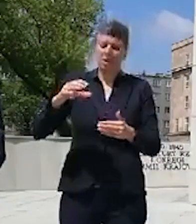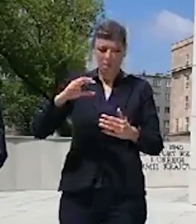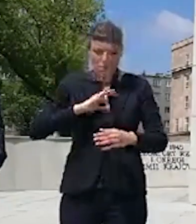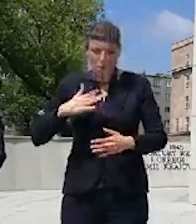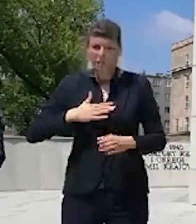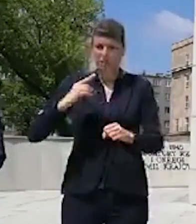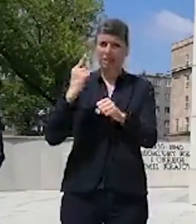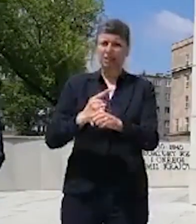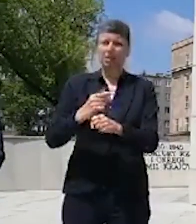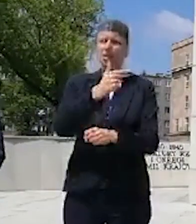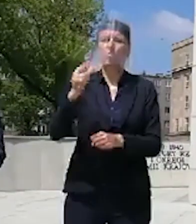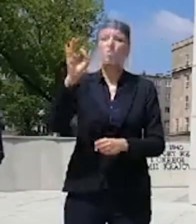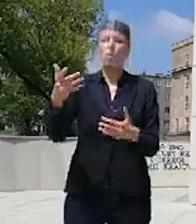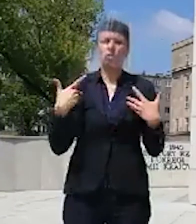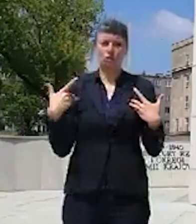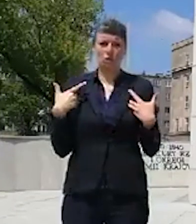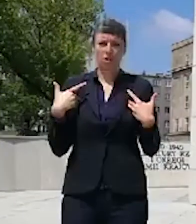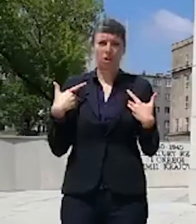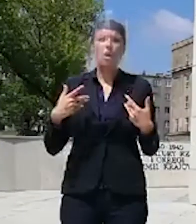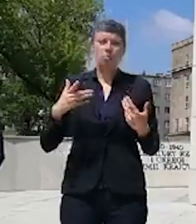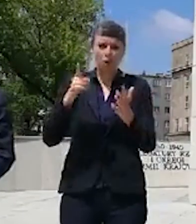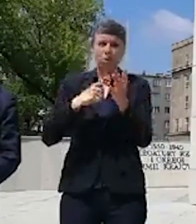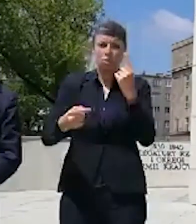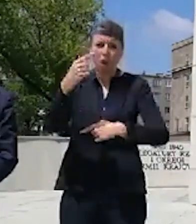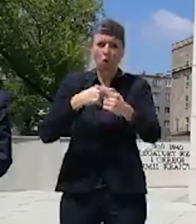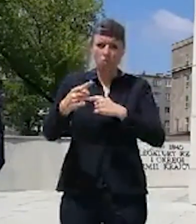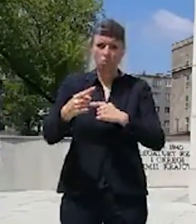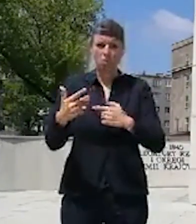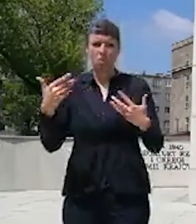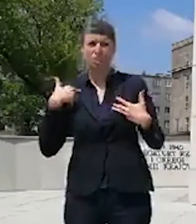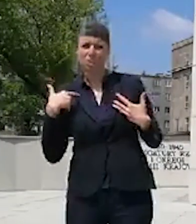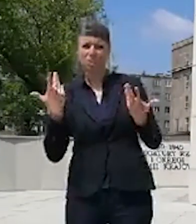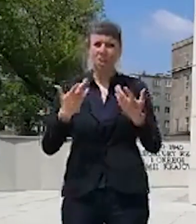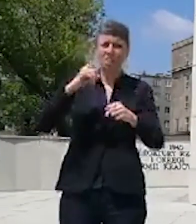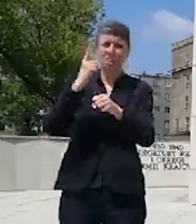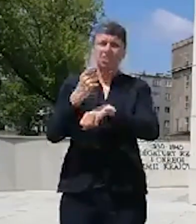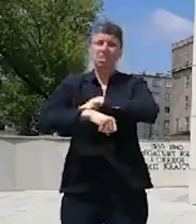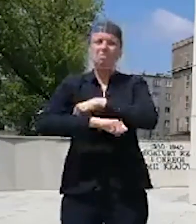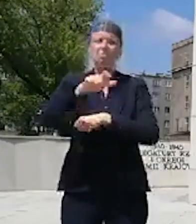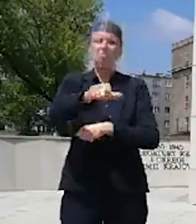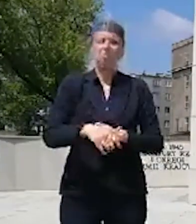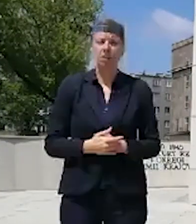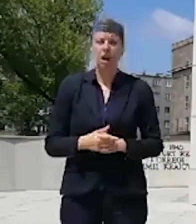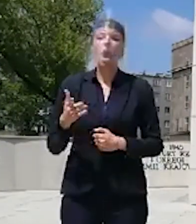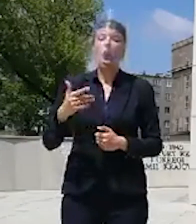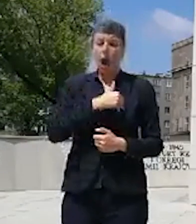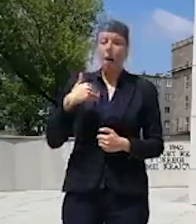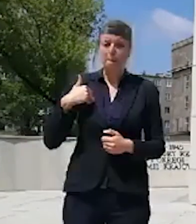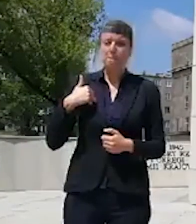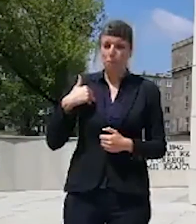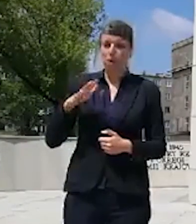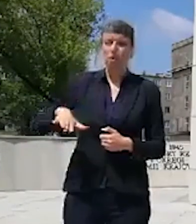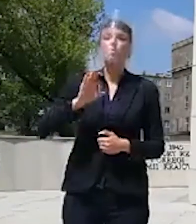jest tak, że to życie podejmuje decyzje za was. A rolą państwa jest doprowadzić do sytuacji, w której każdy z